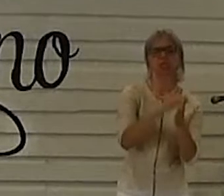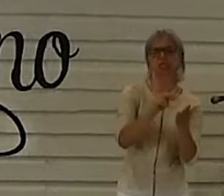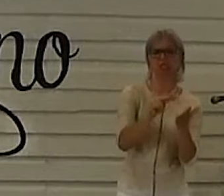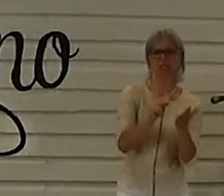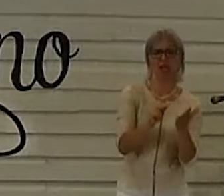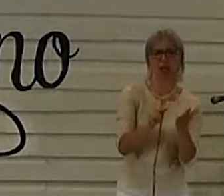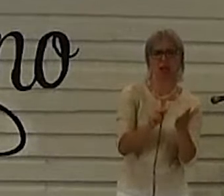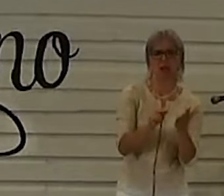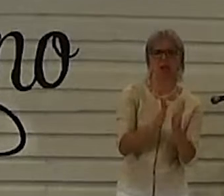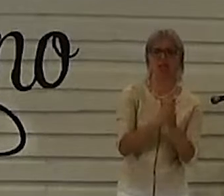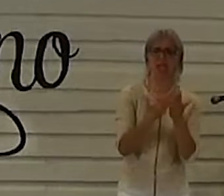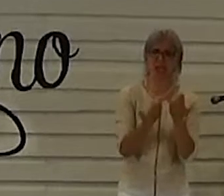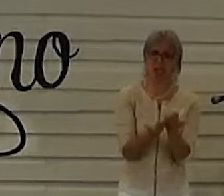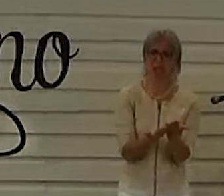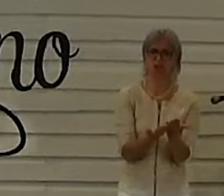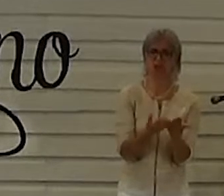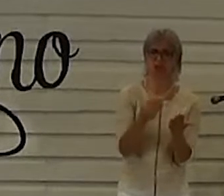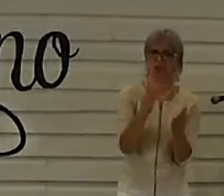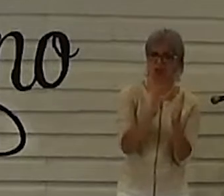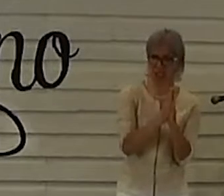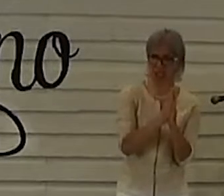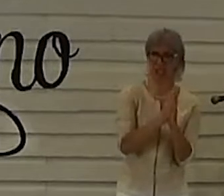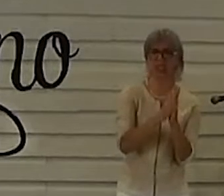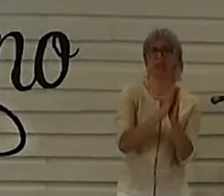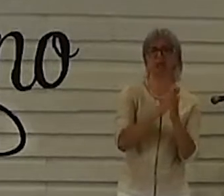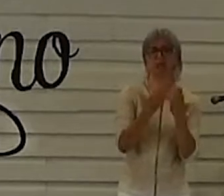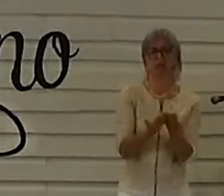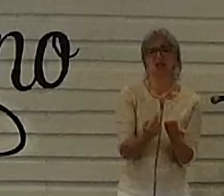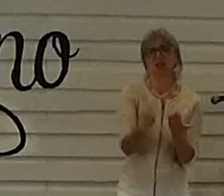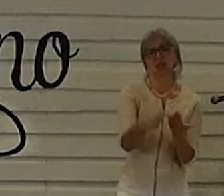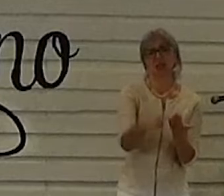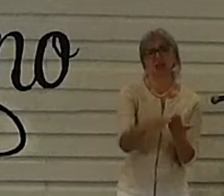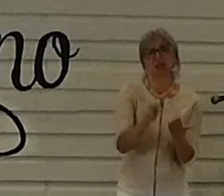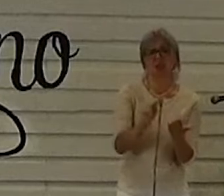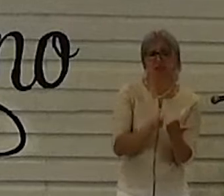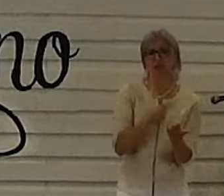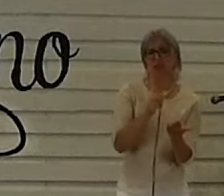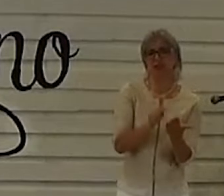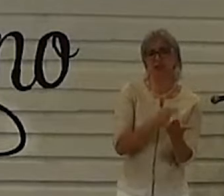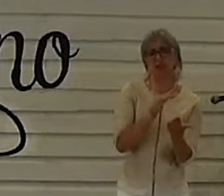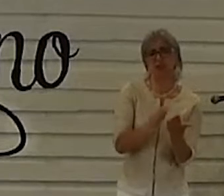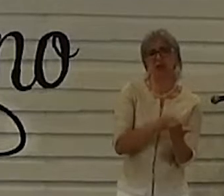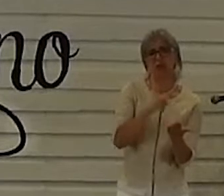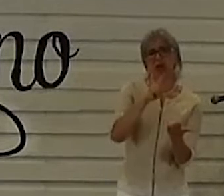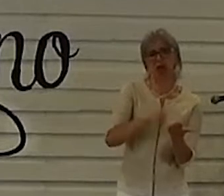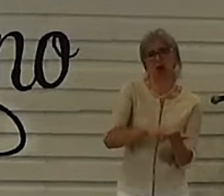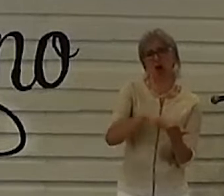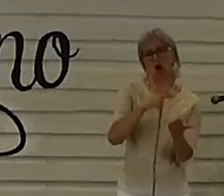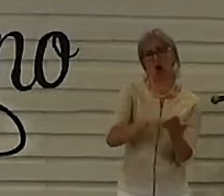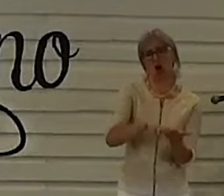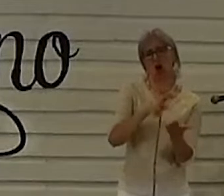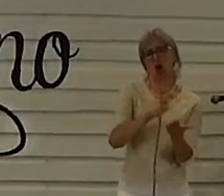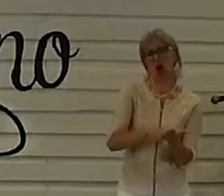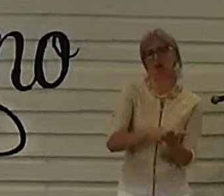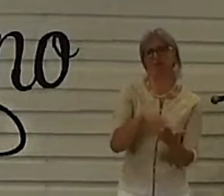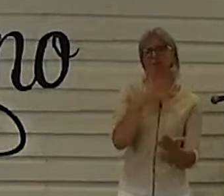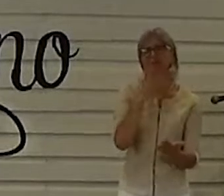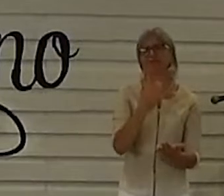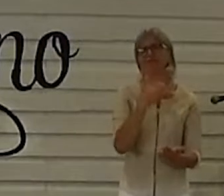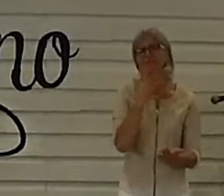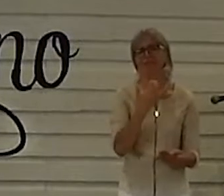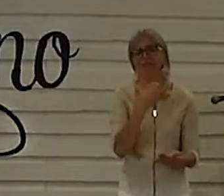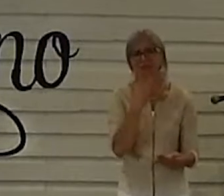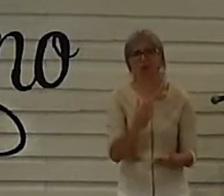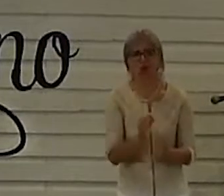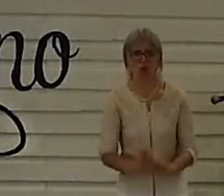facciamo, vediamo. No! La chiesa di Gesù Cristo è una chiesa che imita, è una chiesa che si, per favore, è una